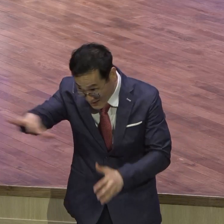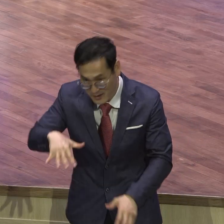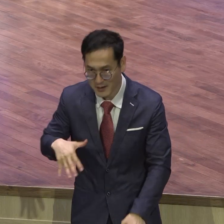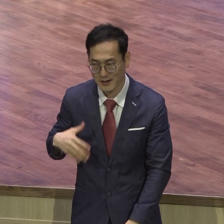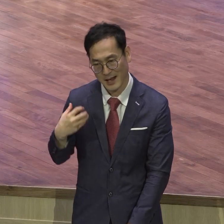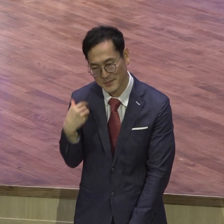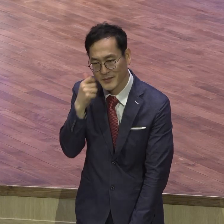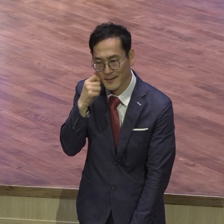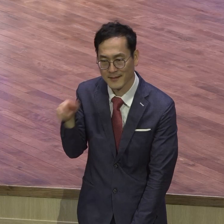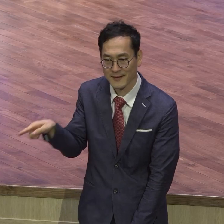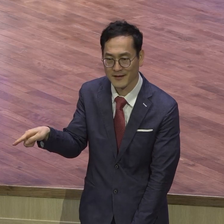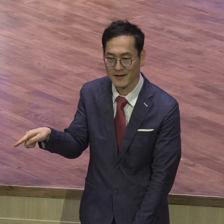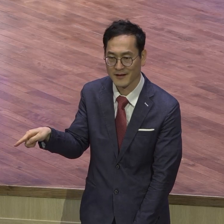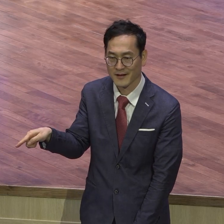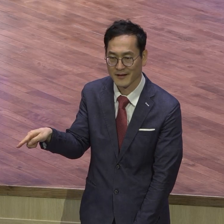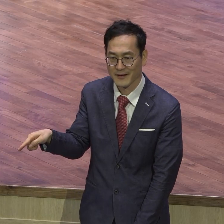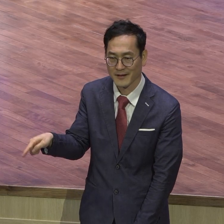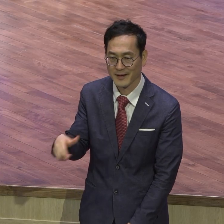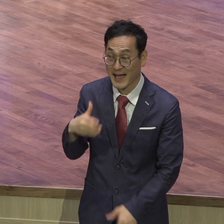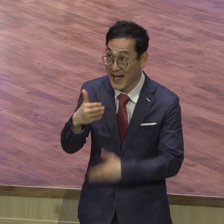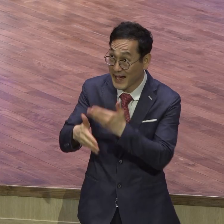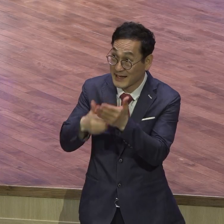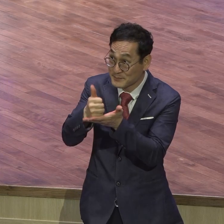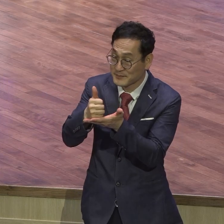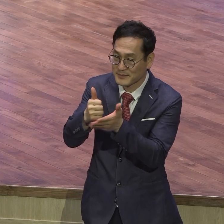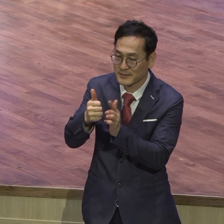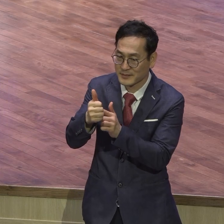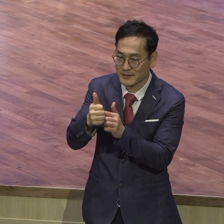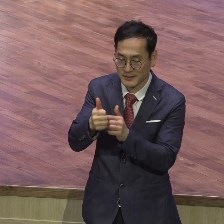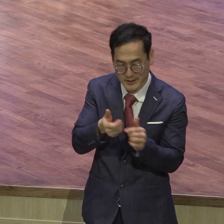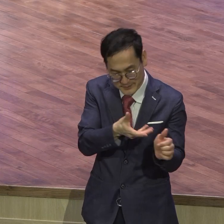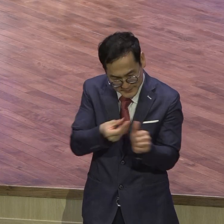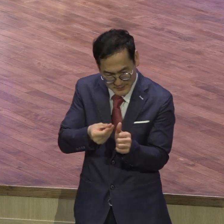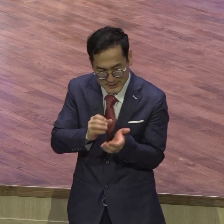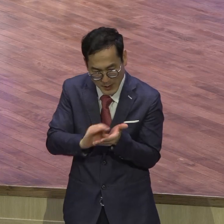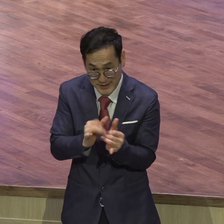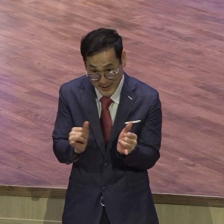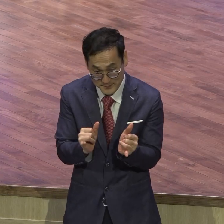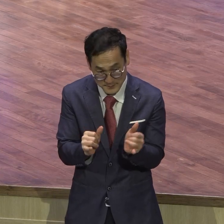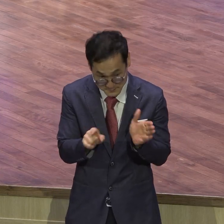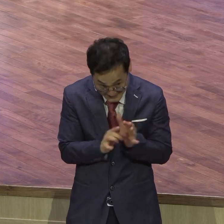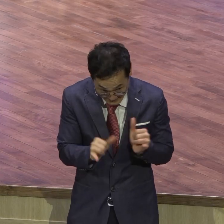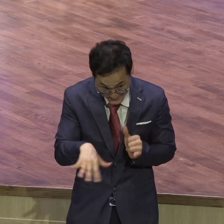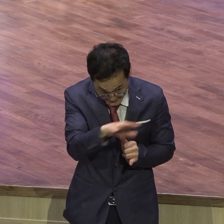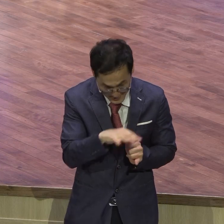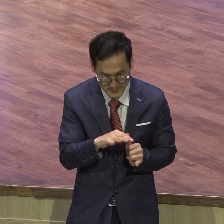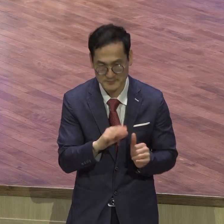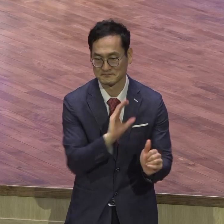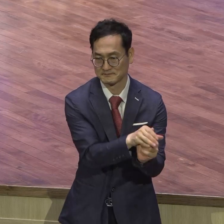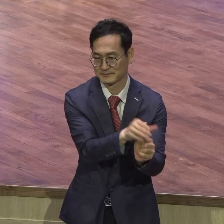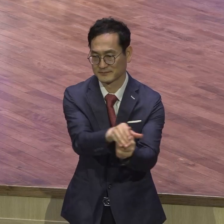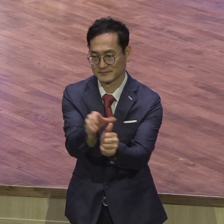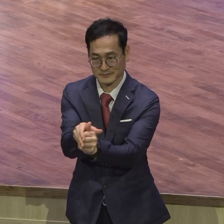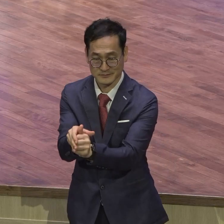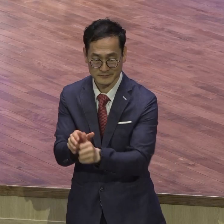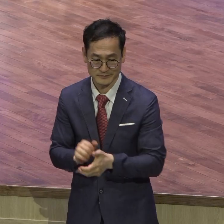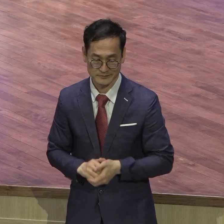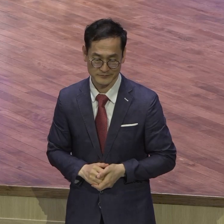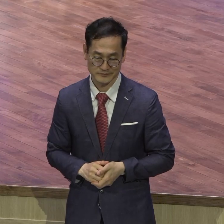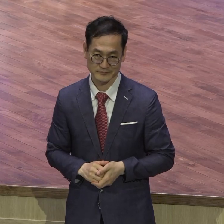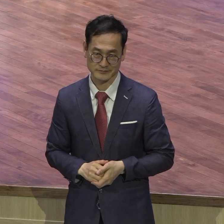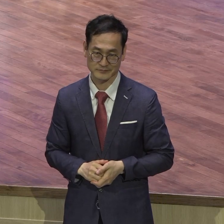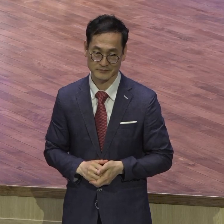하나님 앞에 쓰임받은 썸잇들 영적 썸잇들 하나님 내가